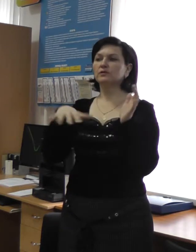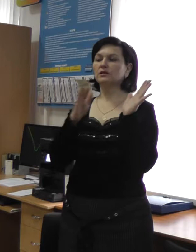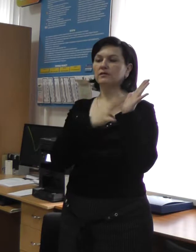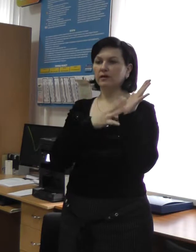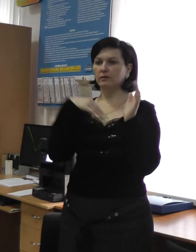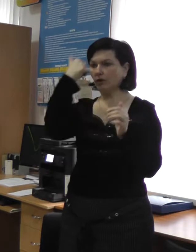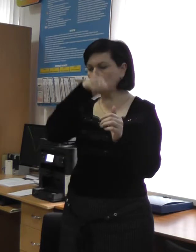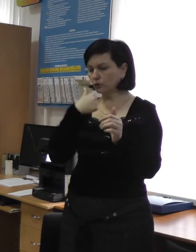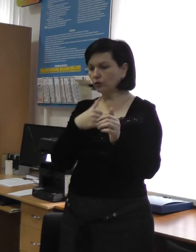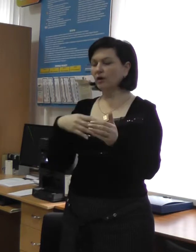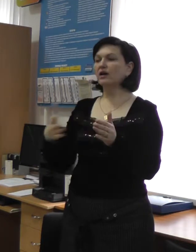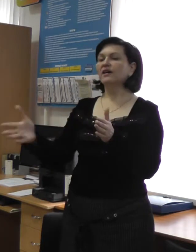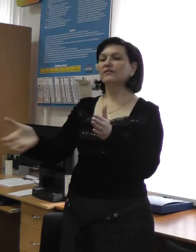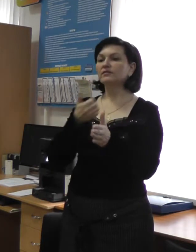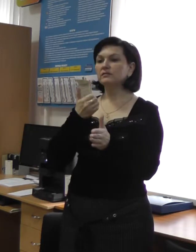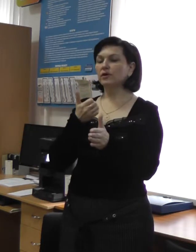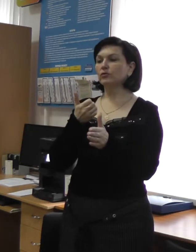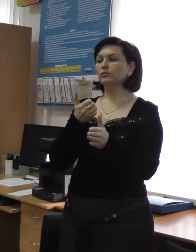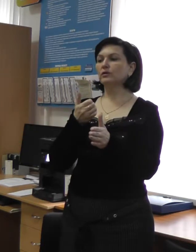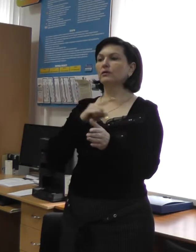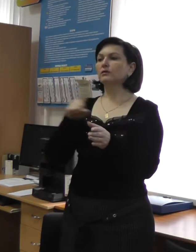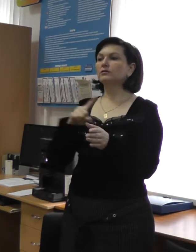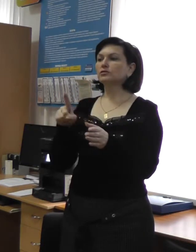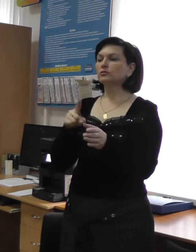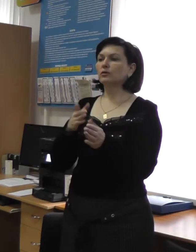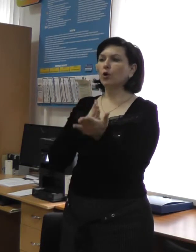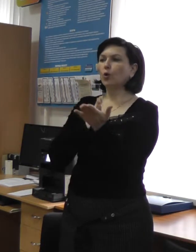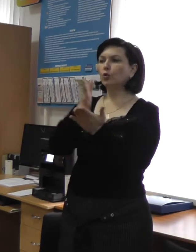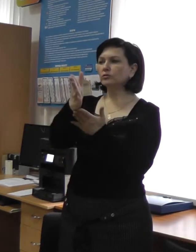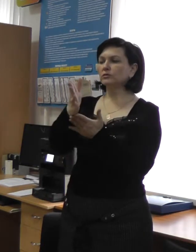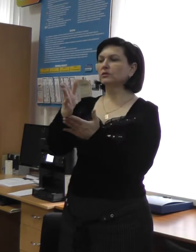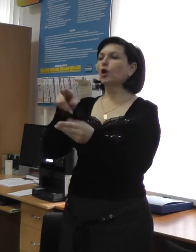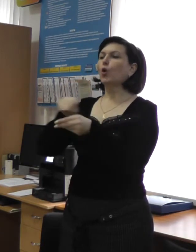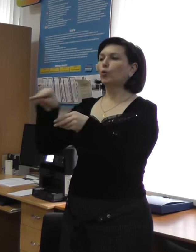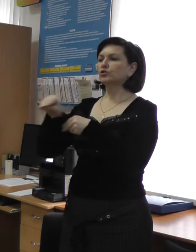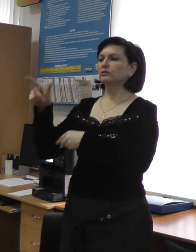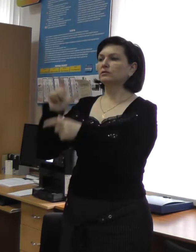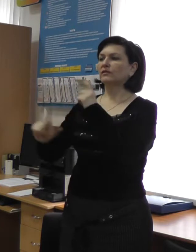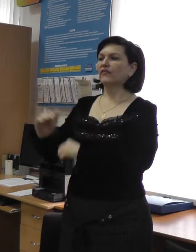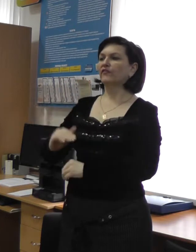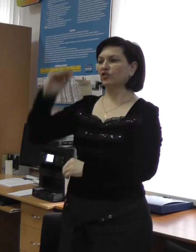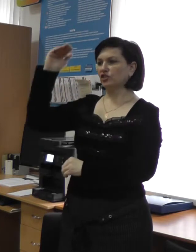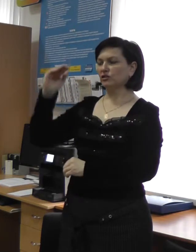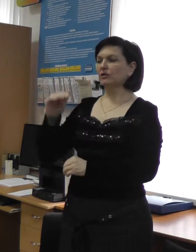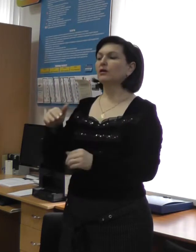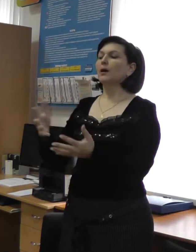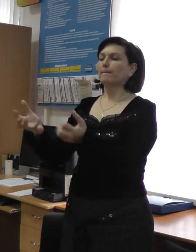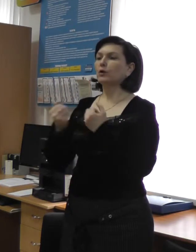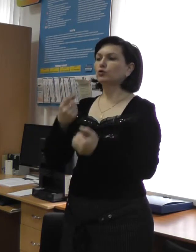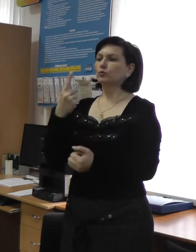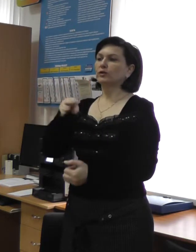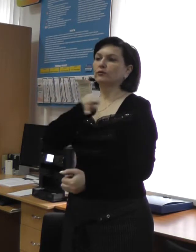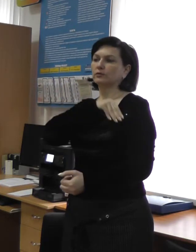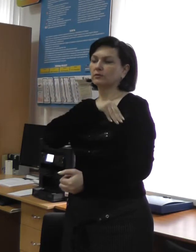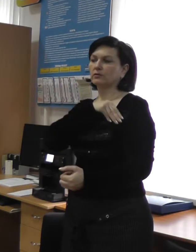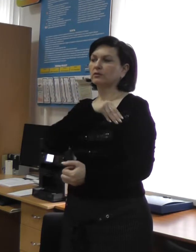1859 году его вызывают для продолжения курса наук в Академии. Здесь он получает свою первую награду – орден